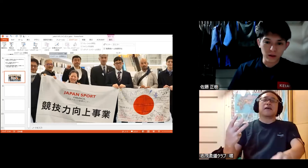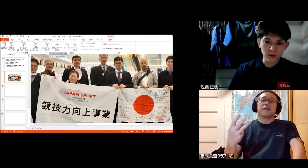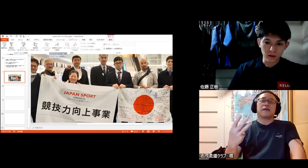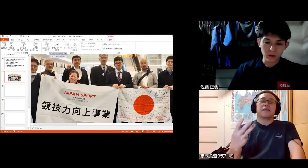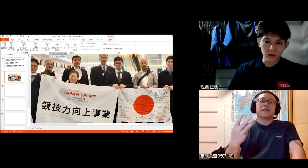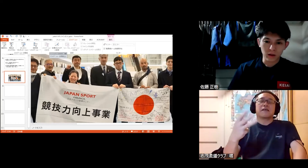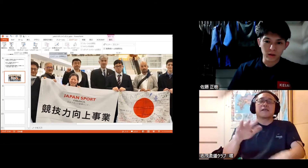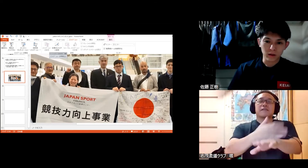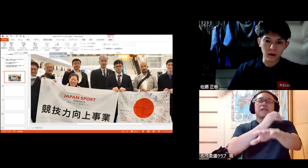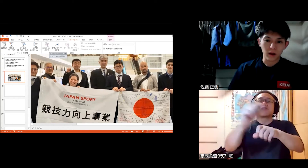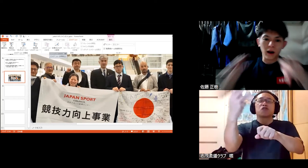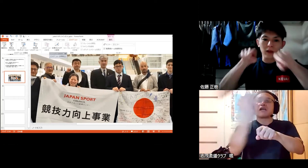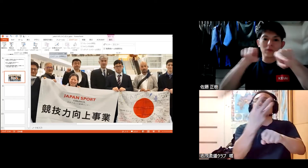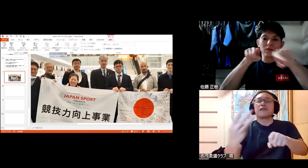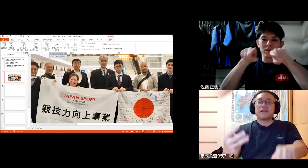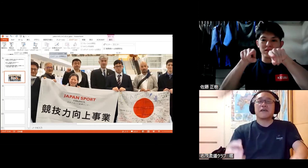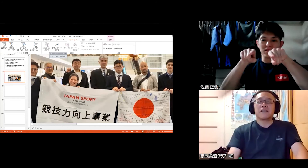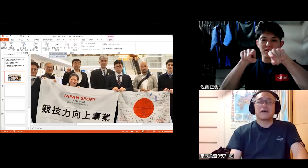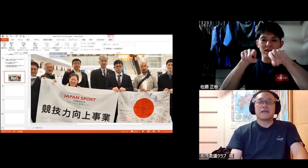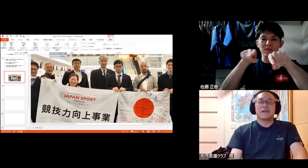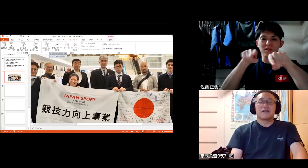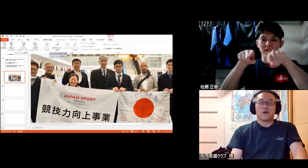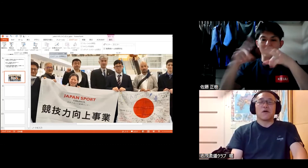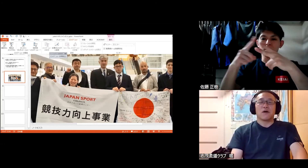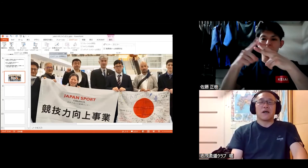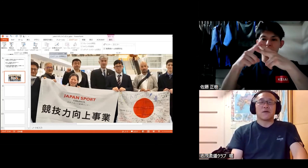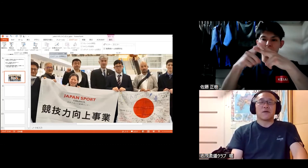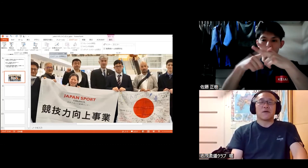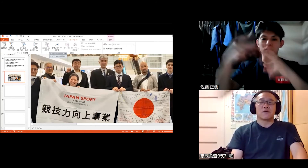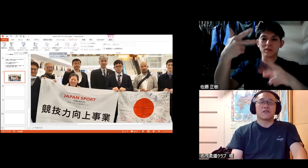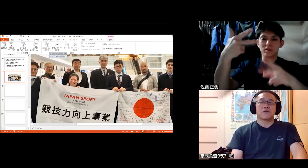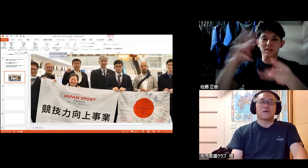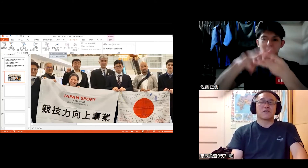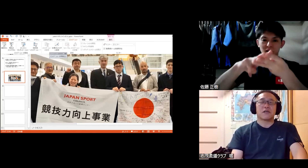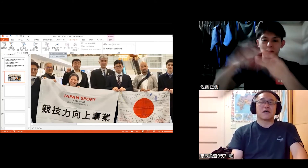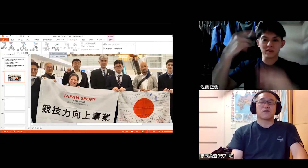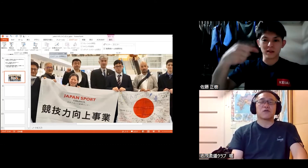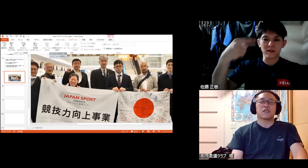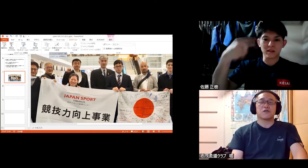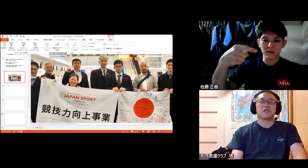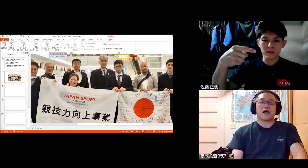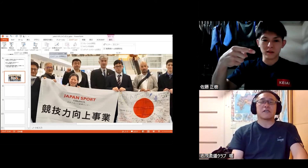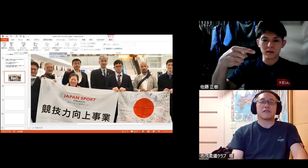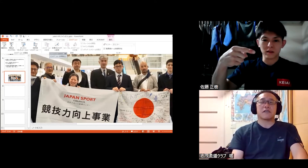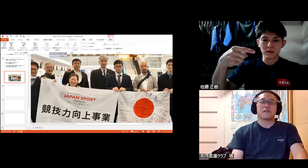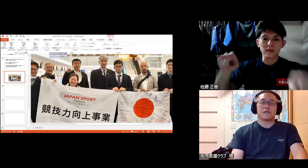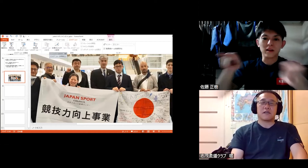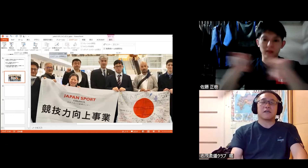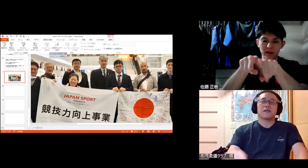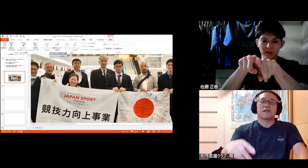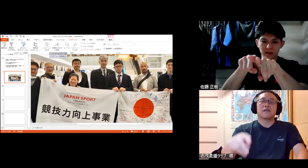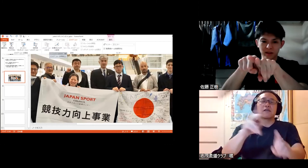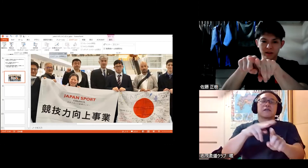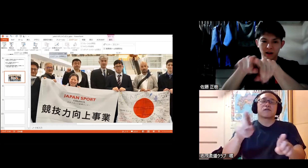3人で、選手3人でね。と、指導者、諸子田先生です